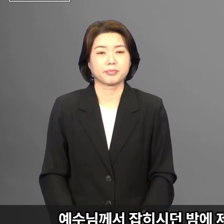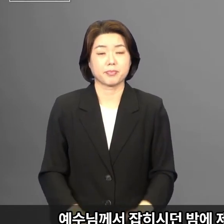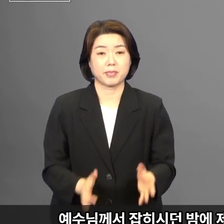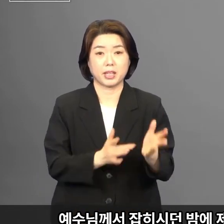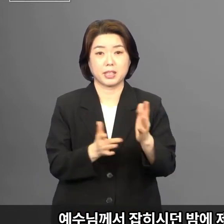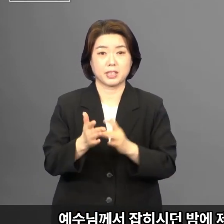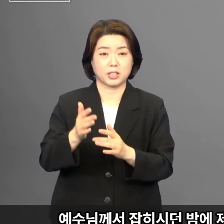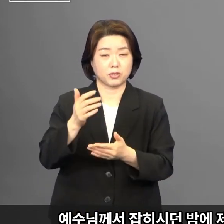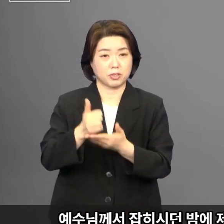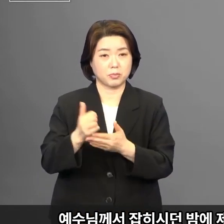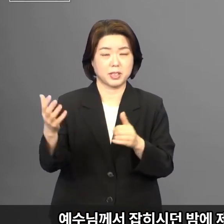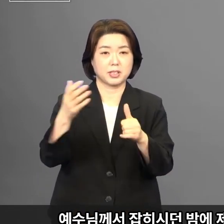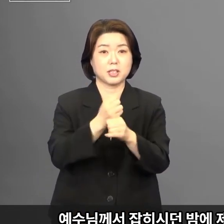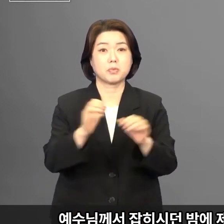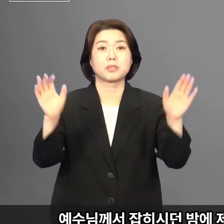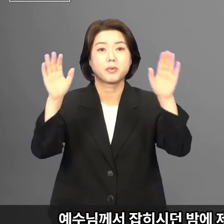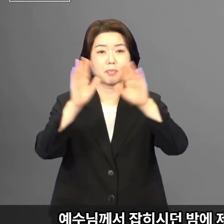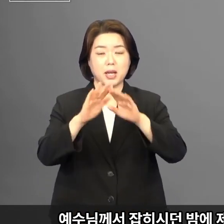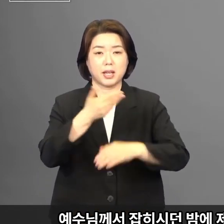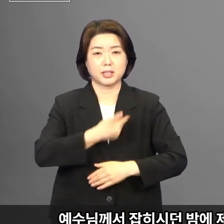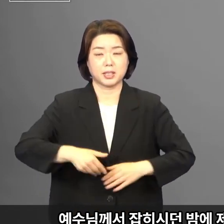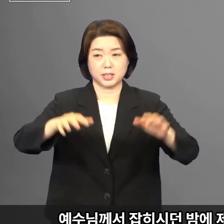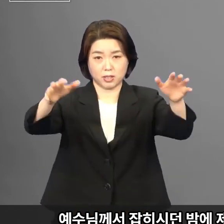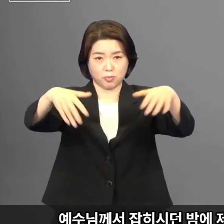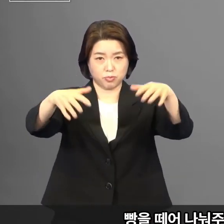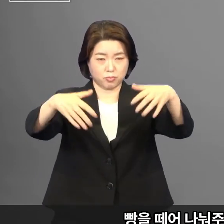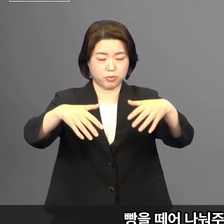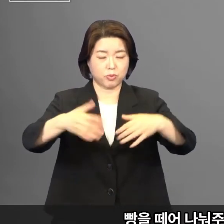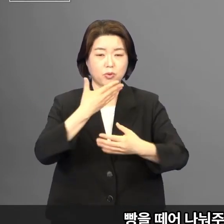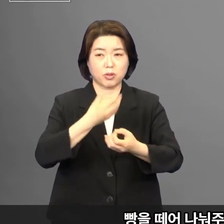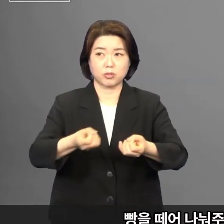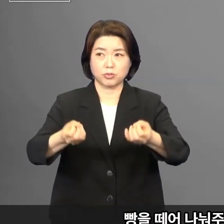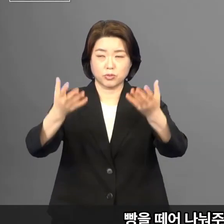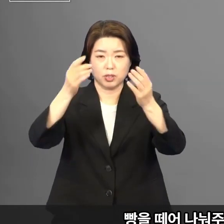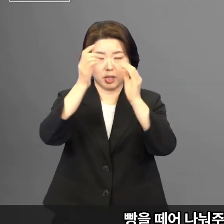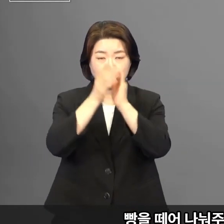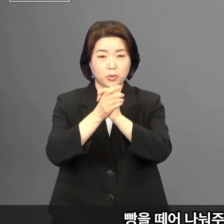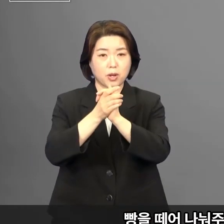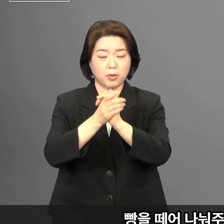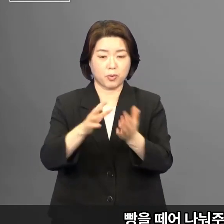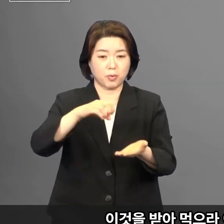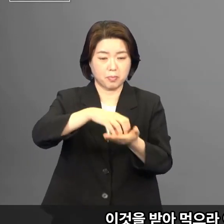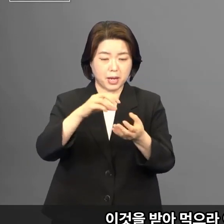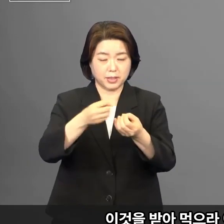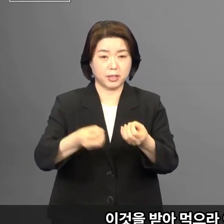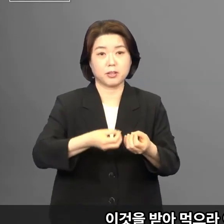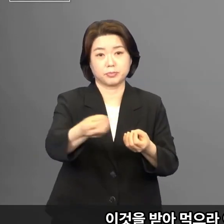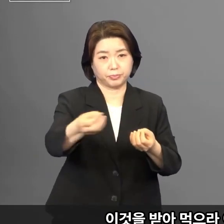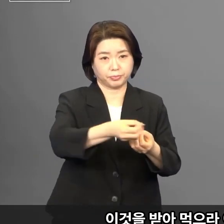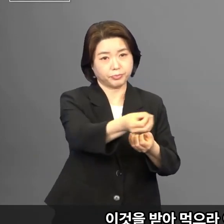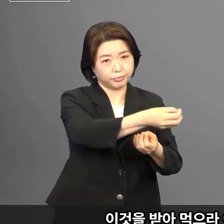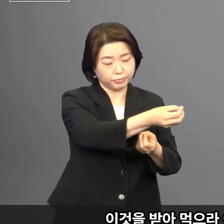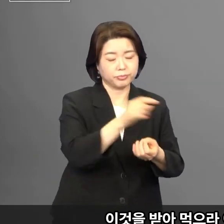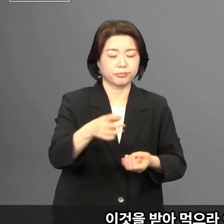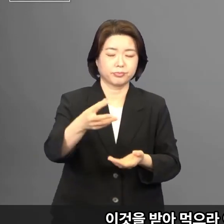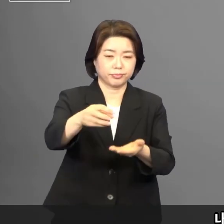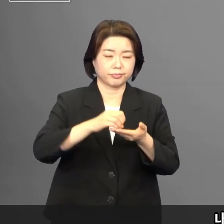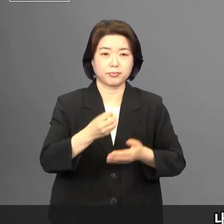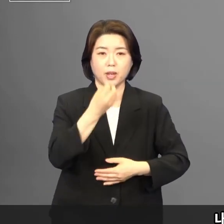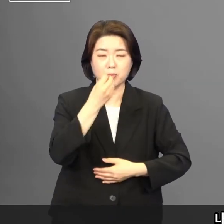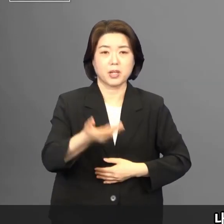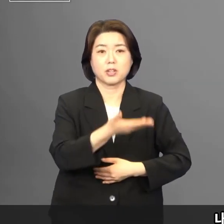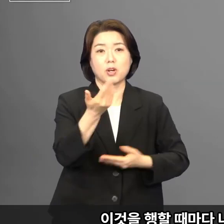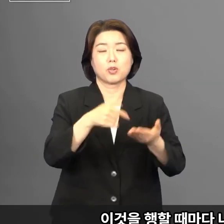예수님께서 잡히시던 밤에 제자들을 불러 모으시고 축사하시고 빵을 떼어 나눠주시면서 말씀하셨습니다. 이것을 받아 먹으라. 이것은 너희를 위하여 주는